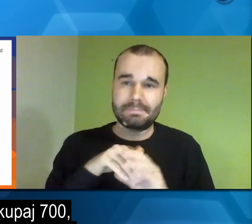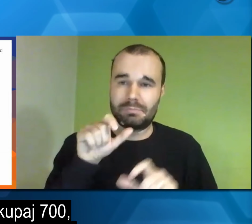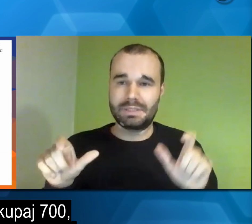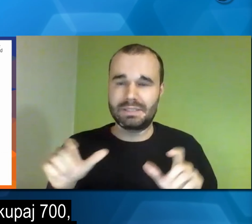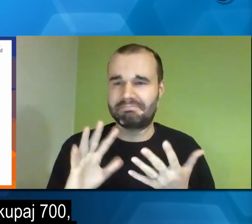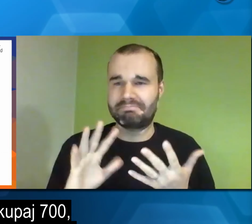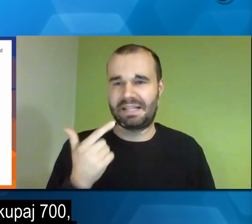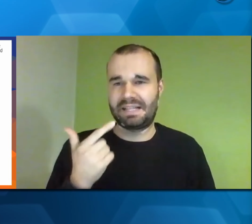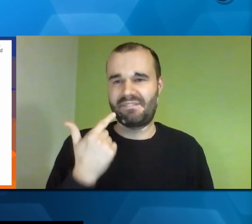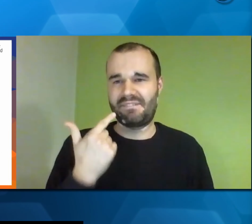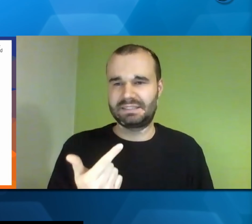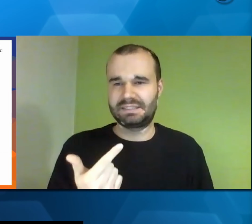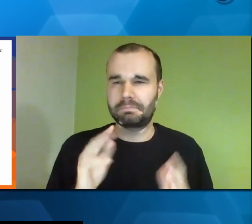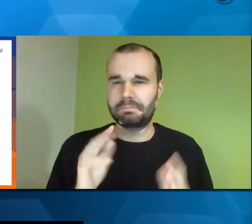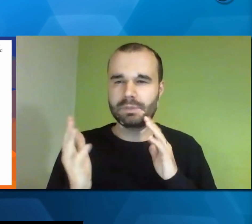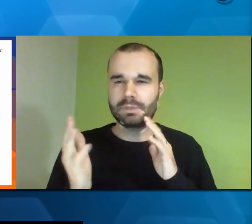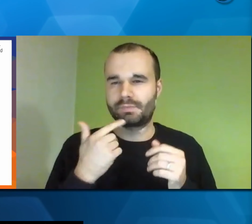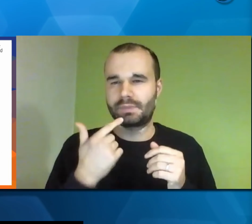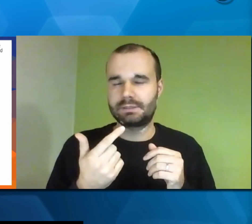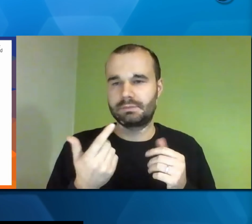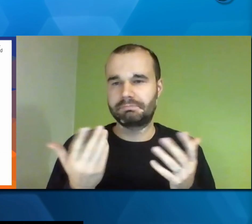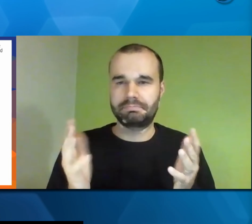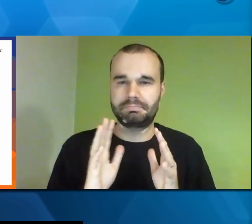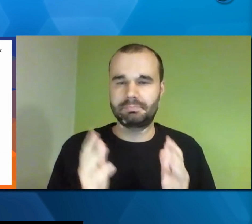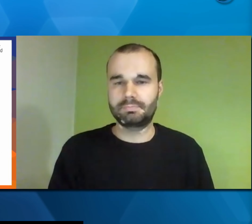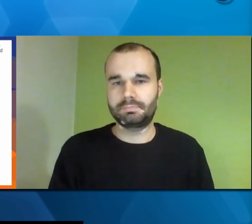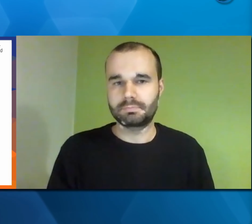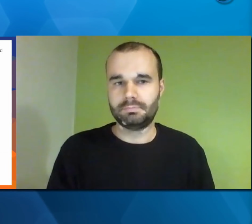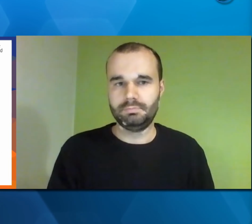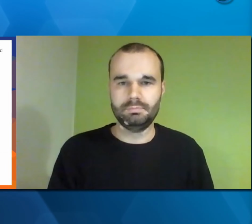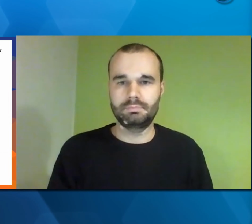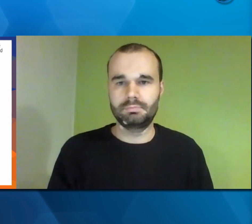Gluhih zaposlenih oseb je približno 20, nekaj takega.